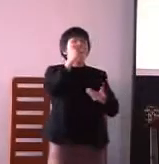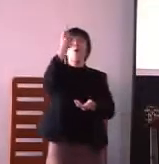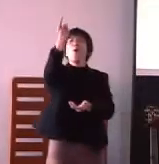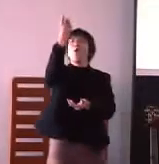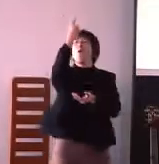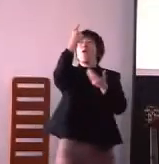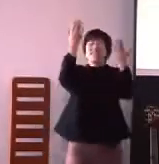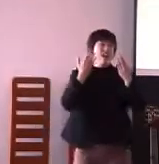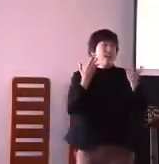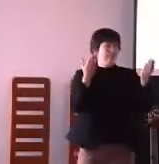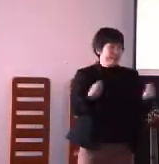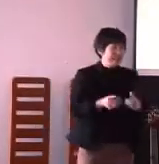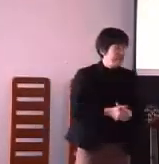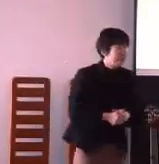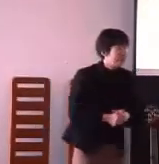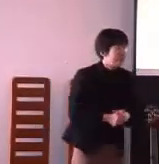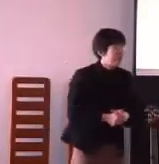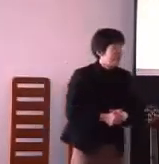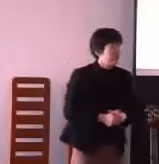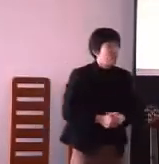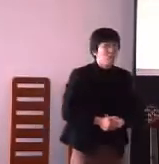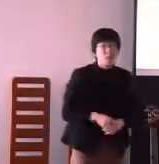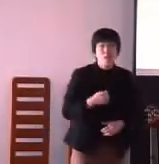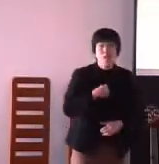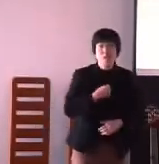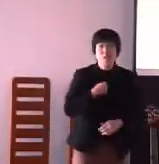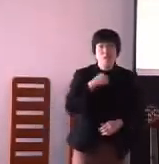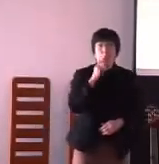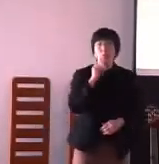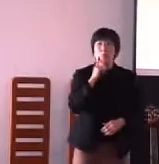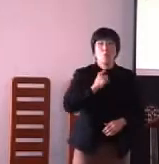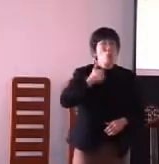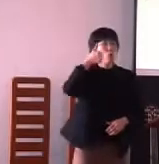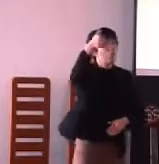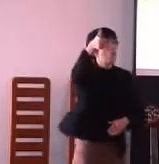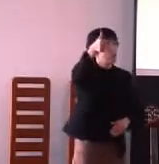こと。私はお父さんは若い時